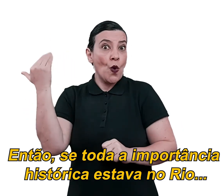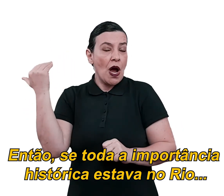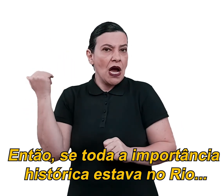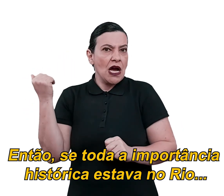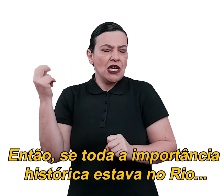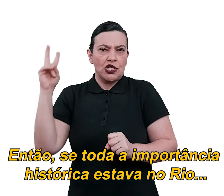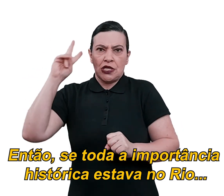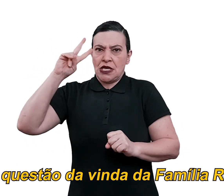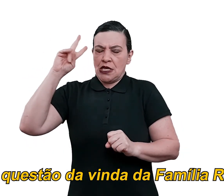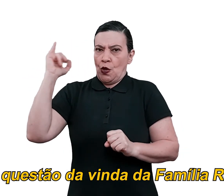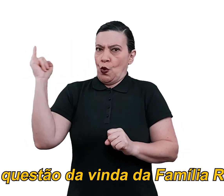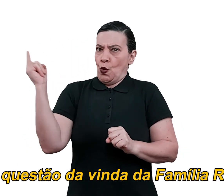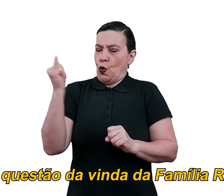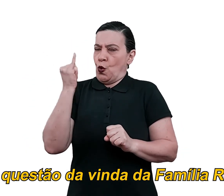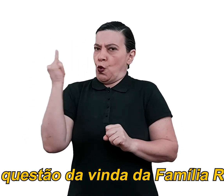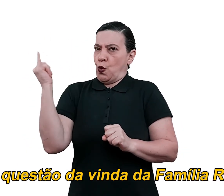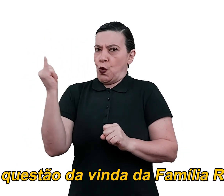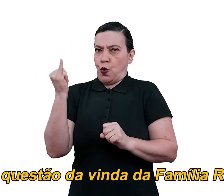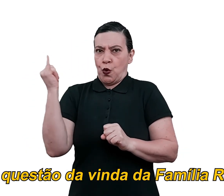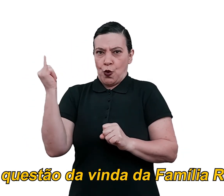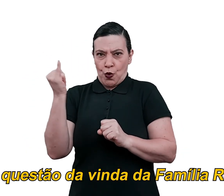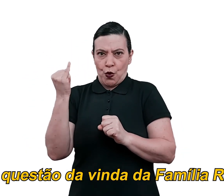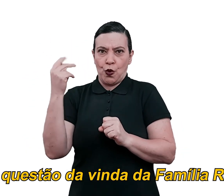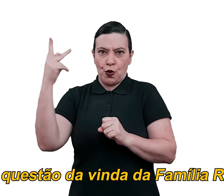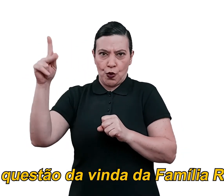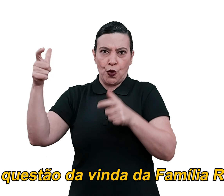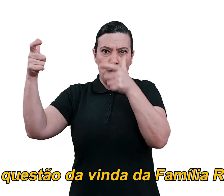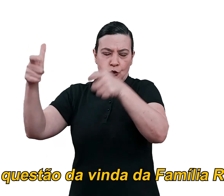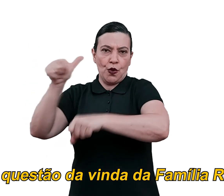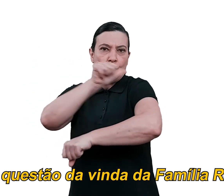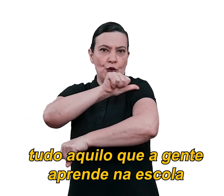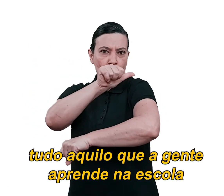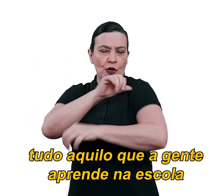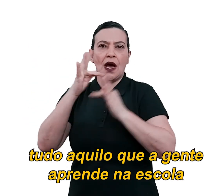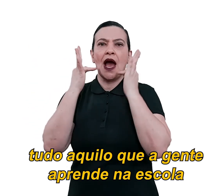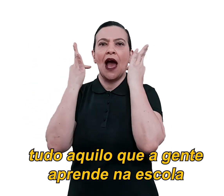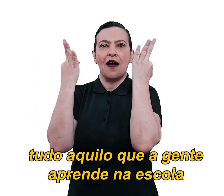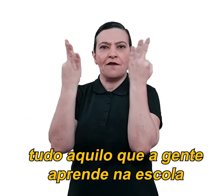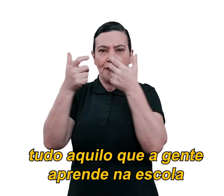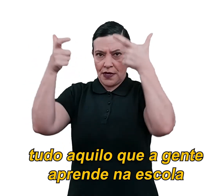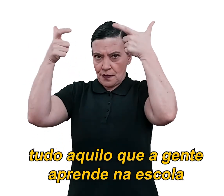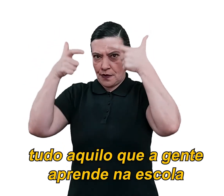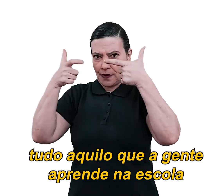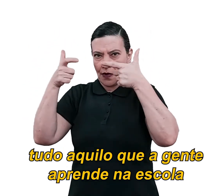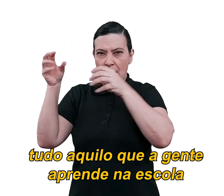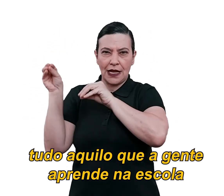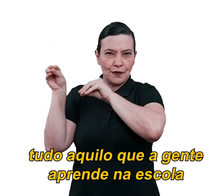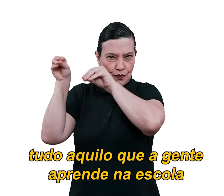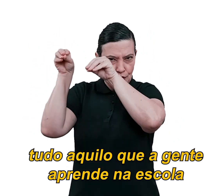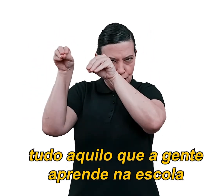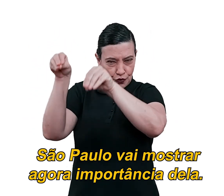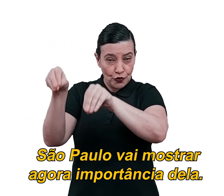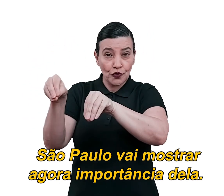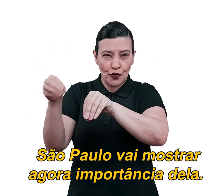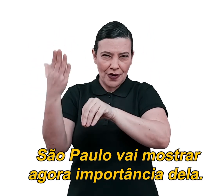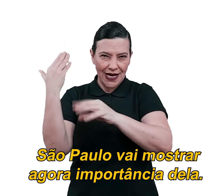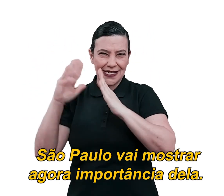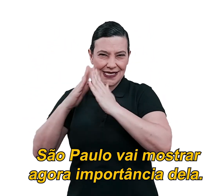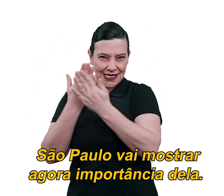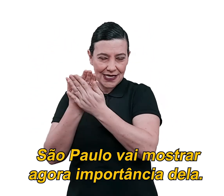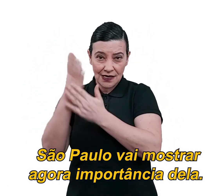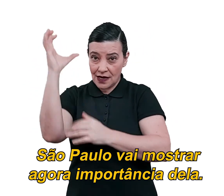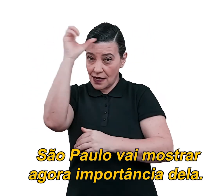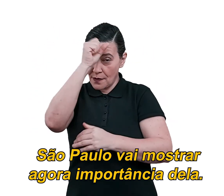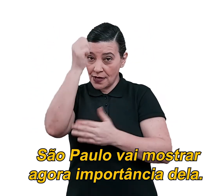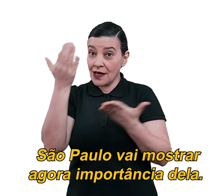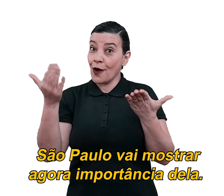histórica estava no Rio, né? Então, a questão da vinda da família real, né? Todo aquilo que a gente aprende na escola, com São